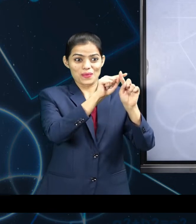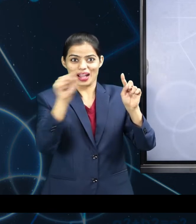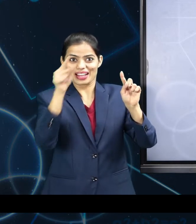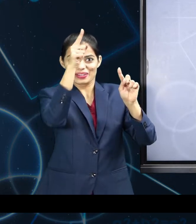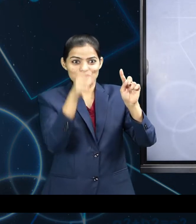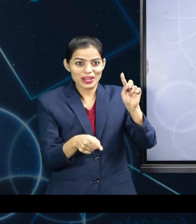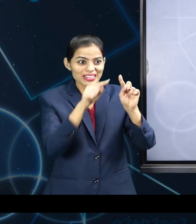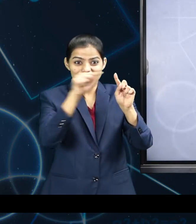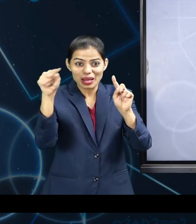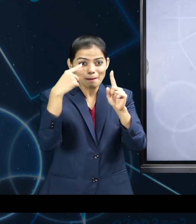క్వాడ్రాంట్లు,